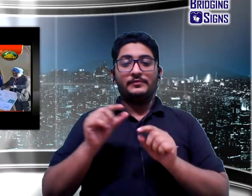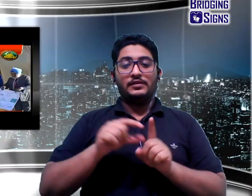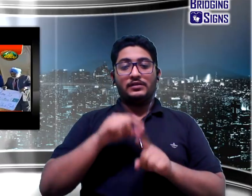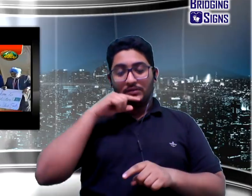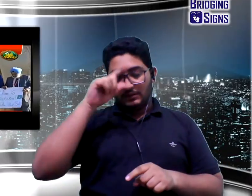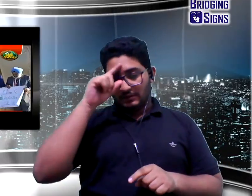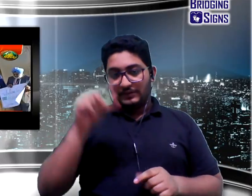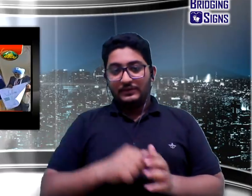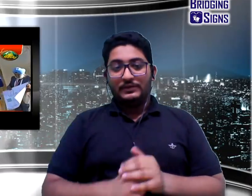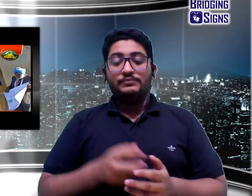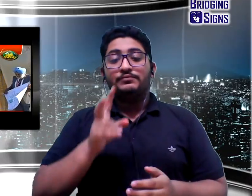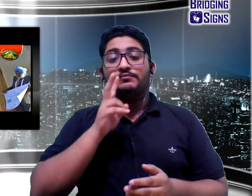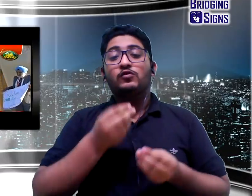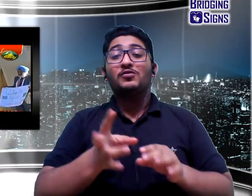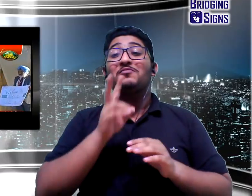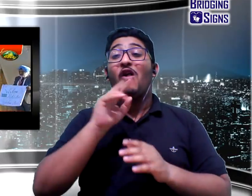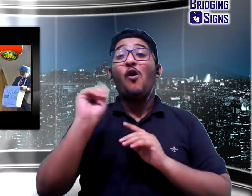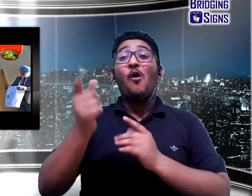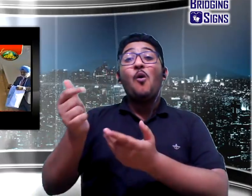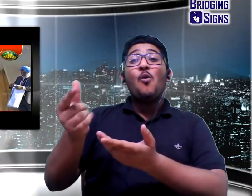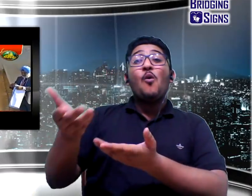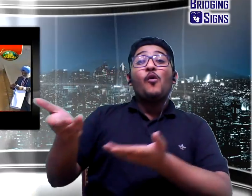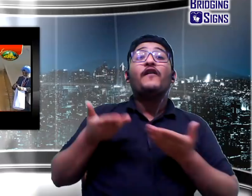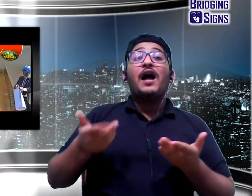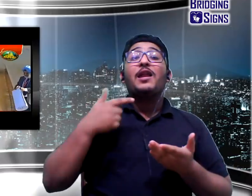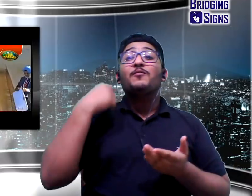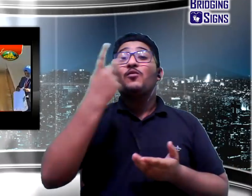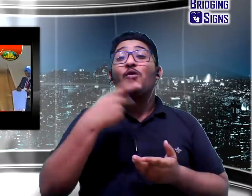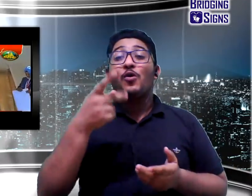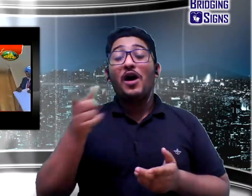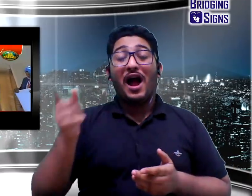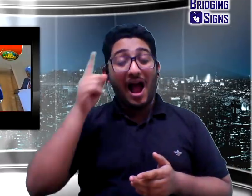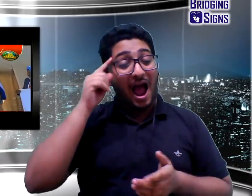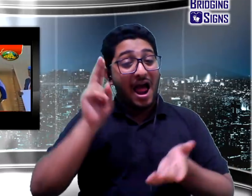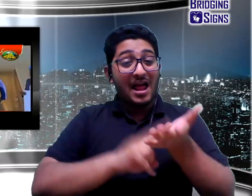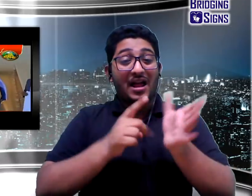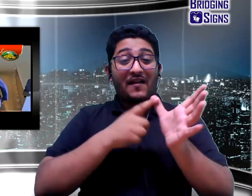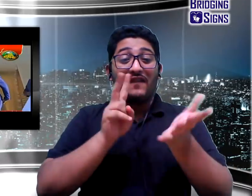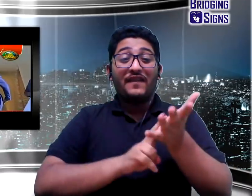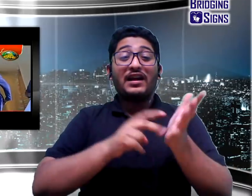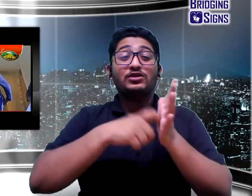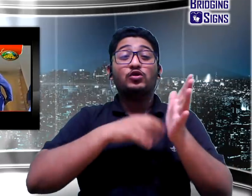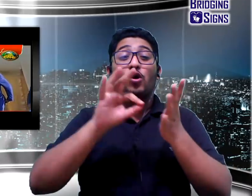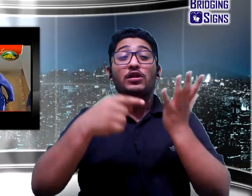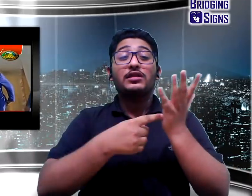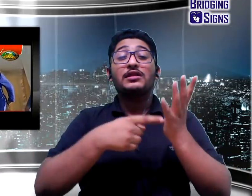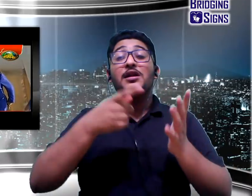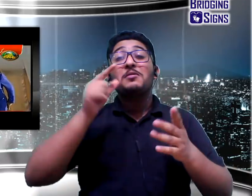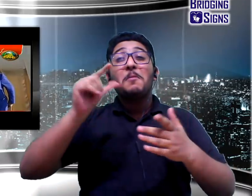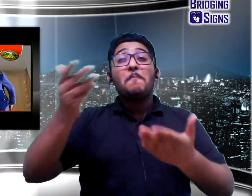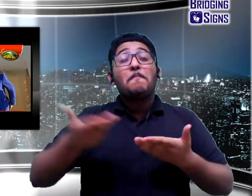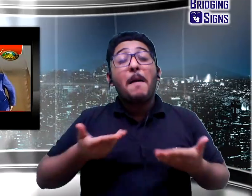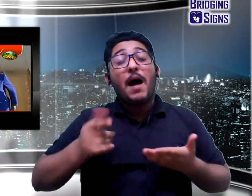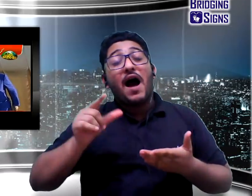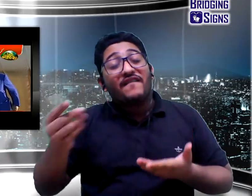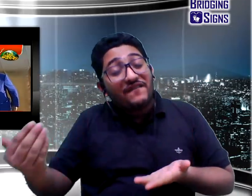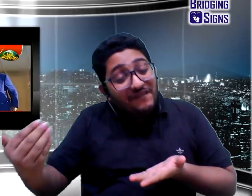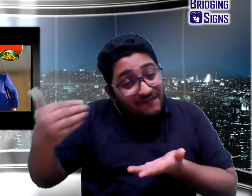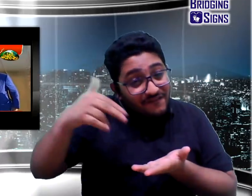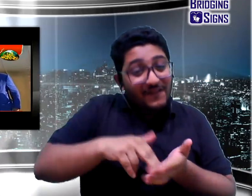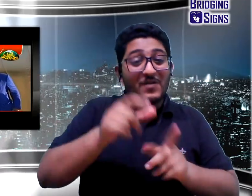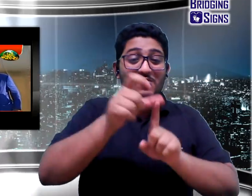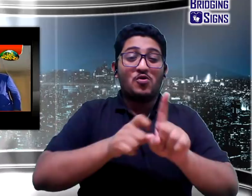से आप सबके पुरजोर इस्तकबाल में तशरीफ लाते हैं हमारे स्पेशल मेहमान नवजोत